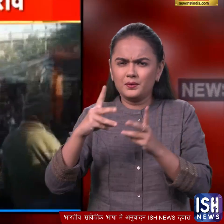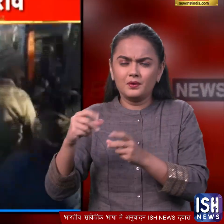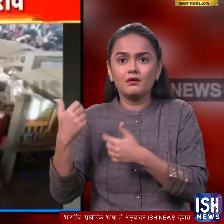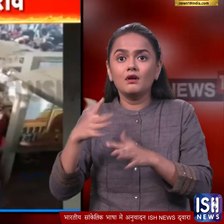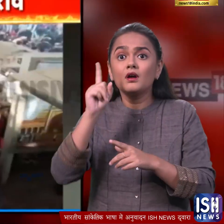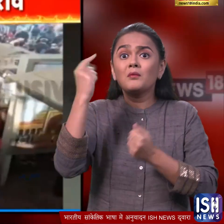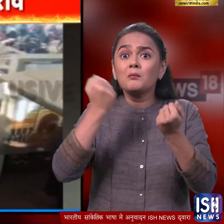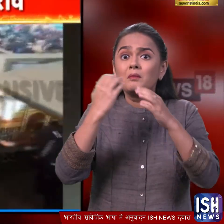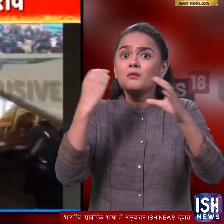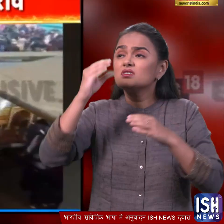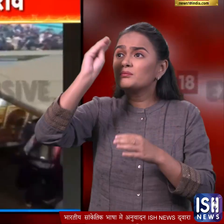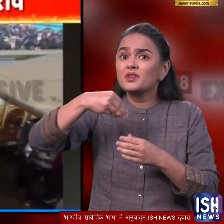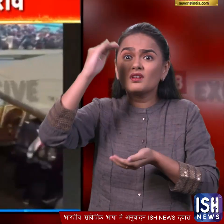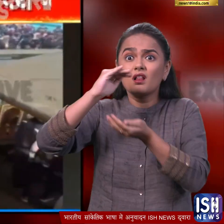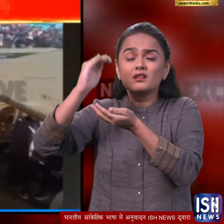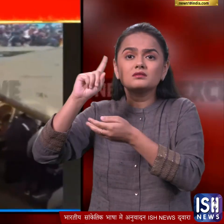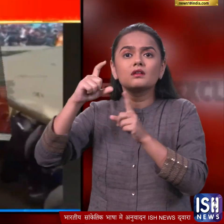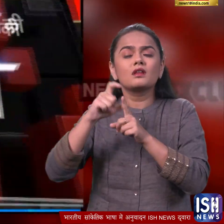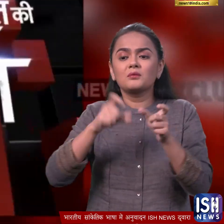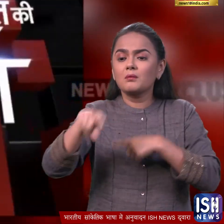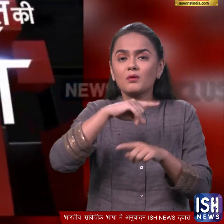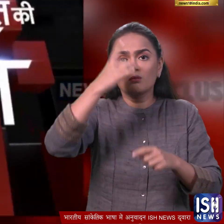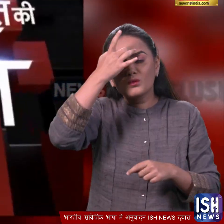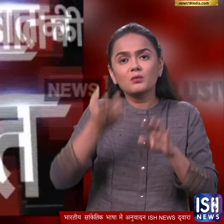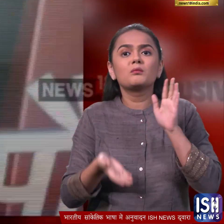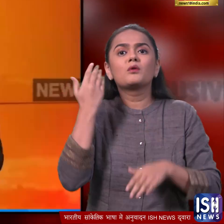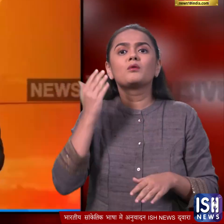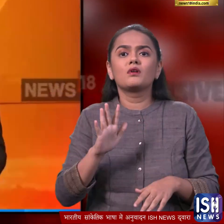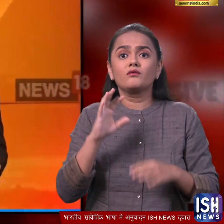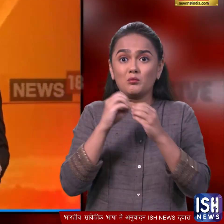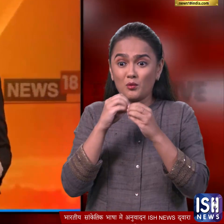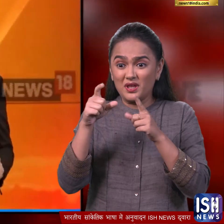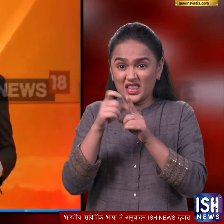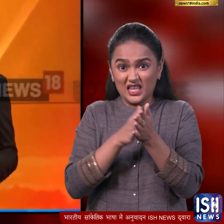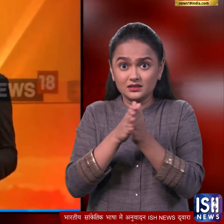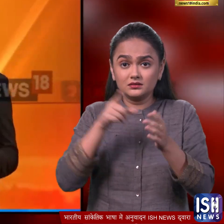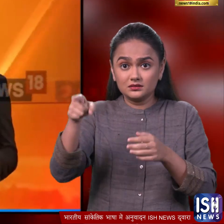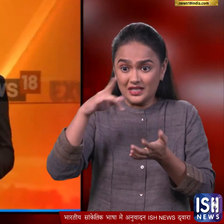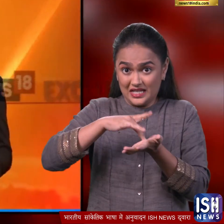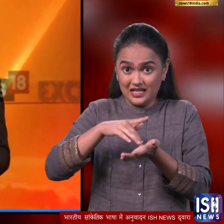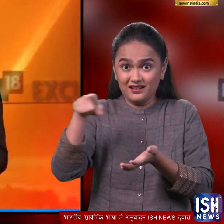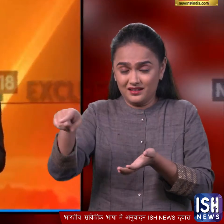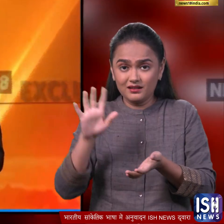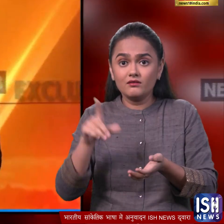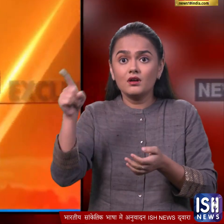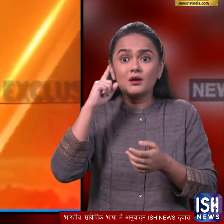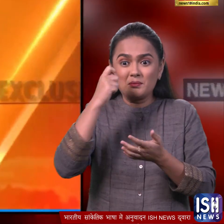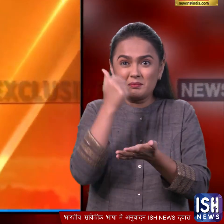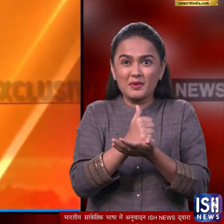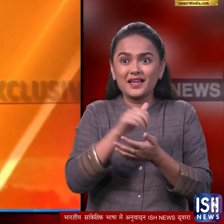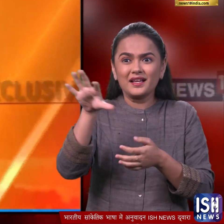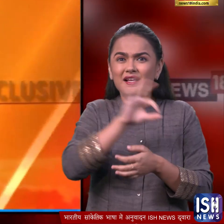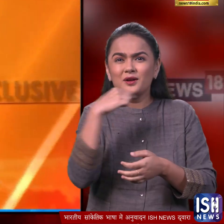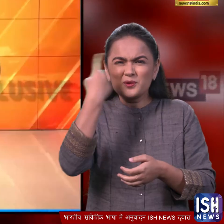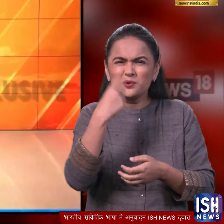जरूरत से कम बसें होने की वजह से दिल्ली वालों की मुसीबत कम नहीं हुई। मुंबई के दहिसर इलाके के बैंक में लूटपाट करने वाले दोनों आरोपियों